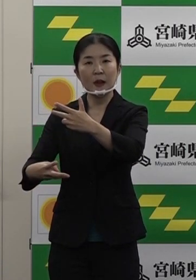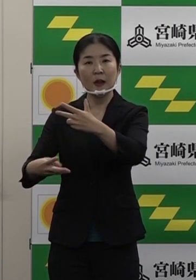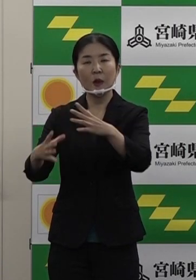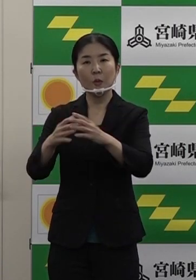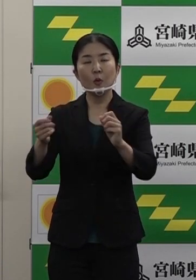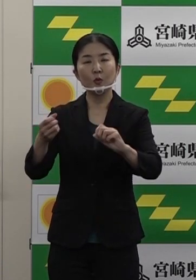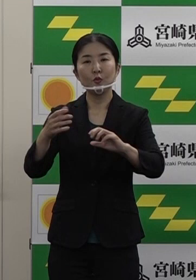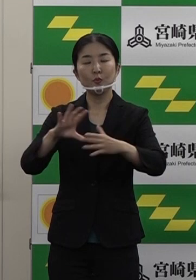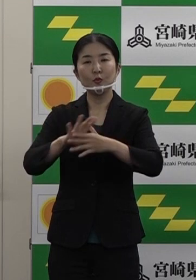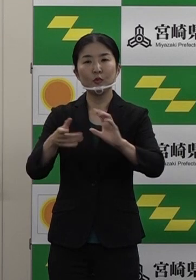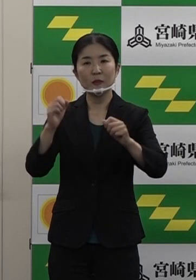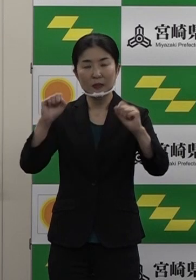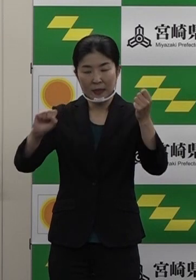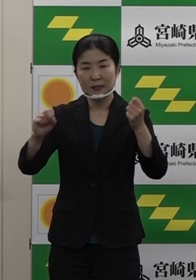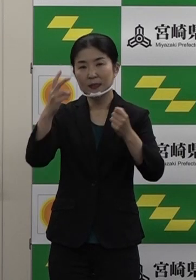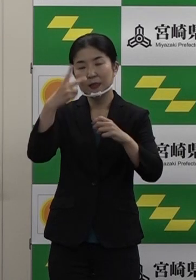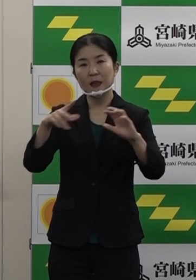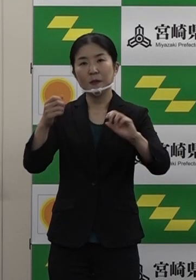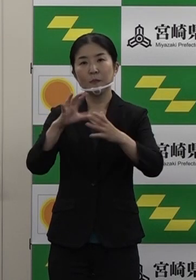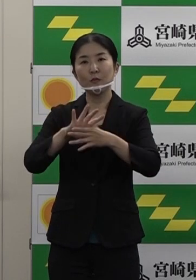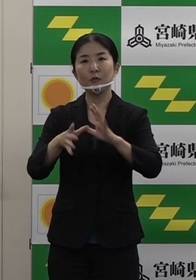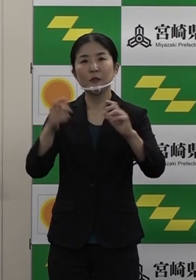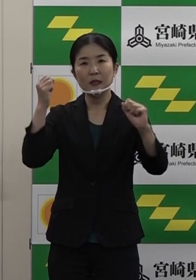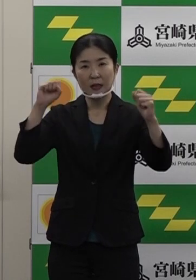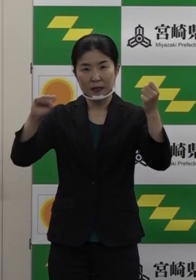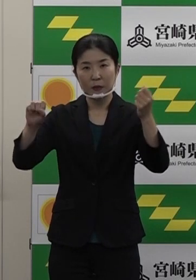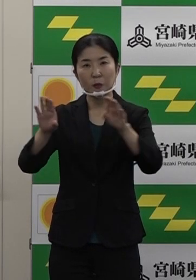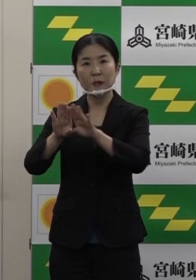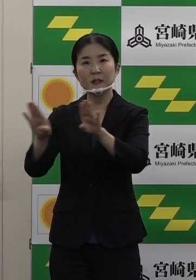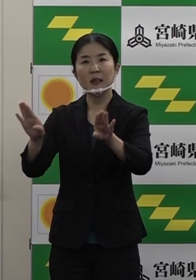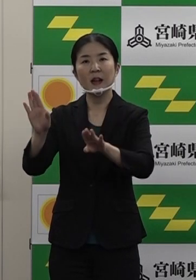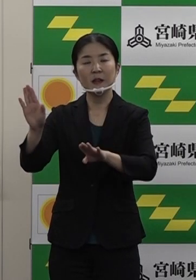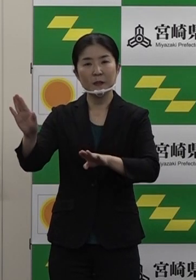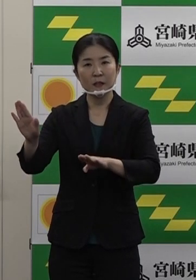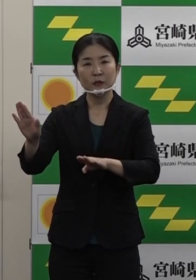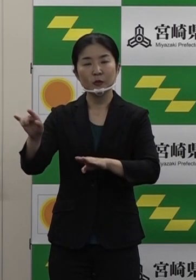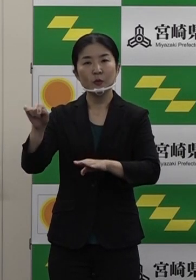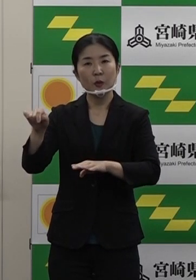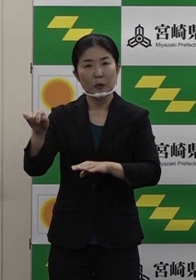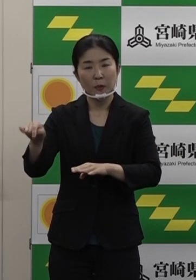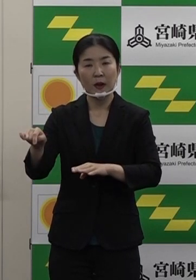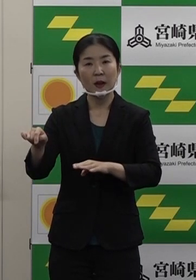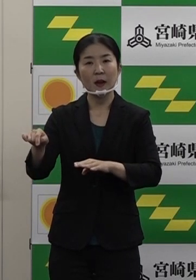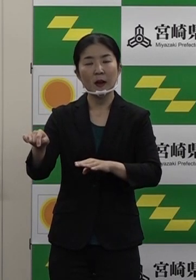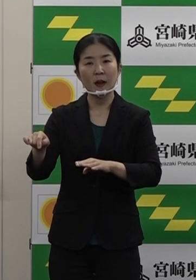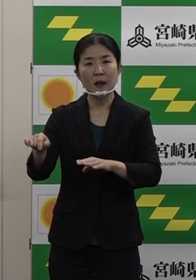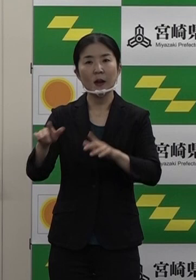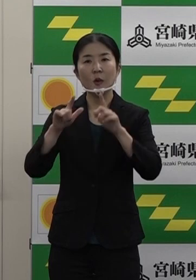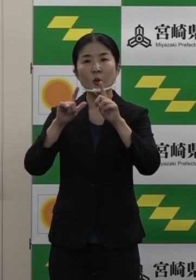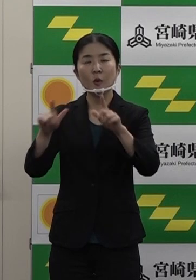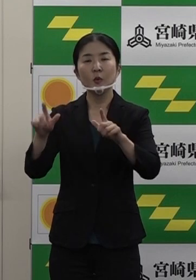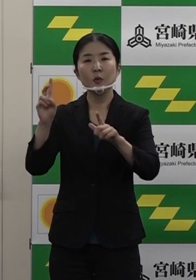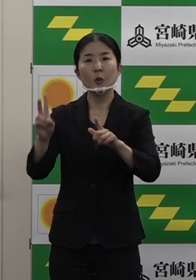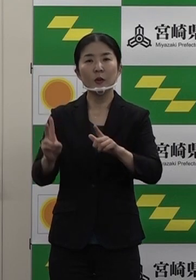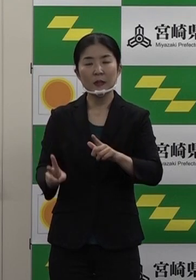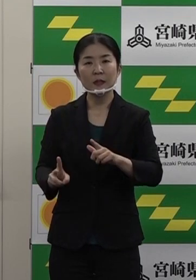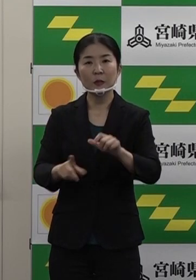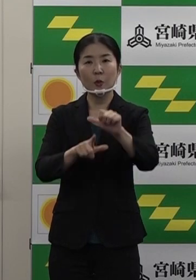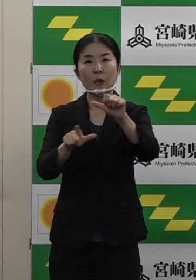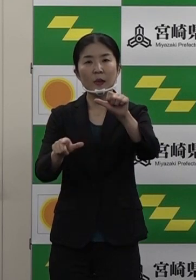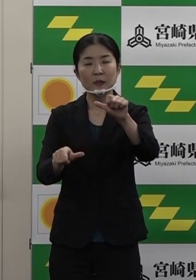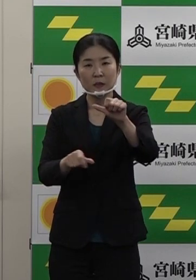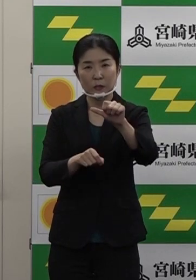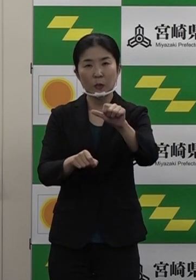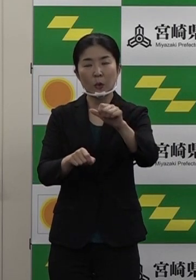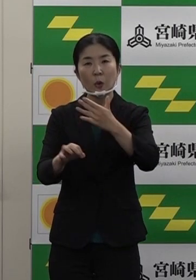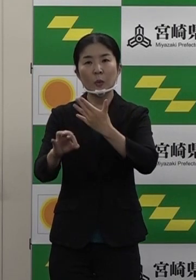開幕を迎えるところでありましてですね、ここについては、すでに報告をしておりますように、先日の5月の臨